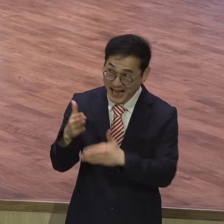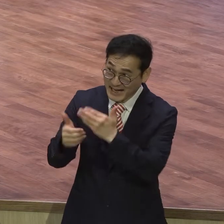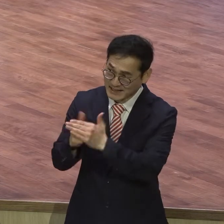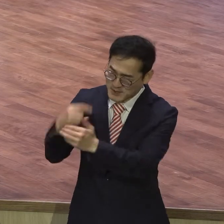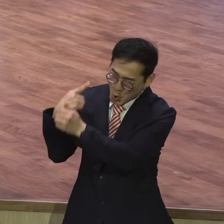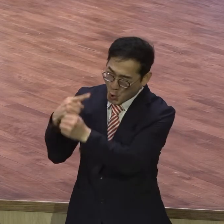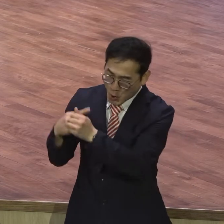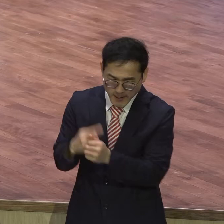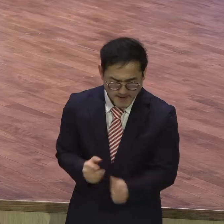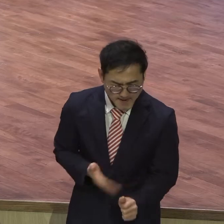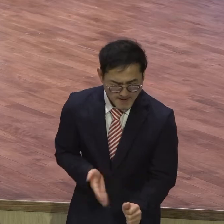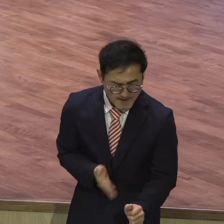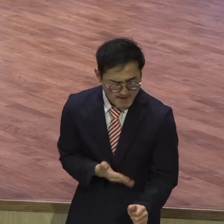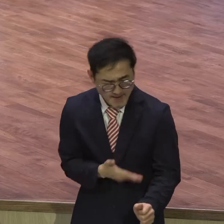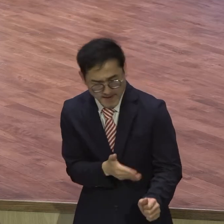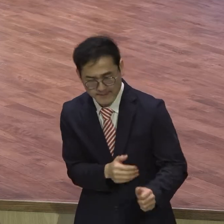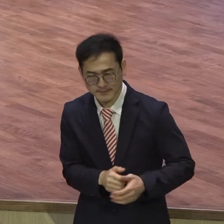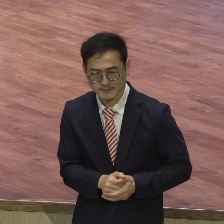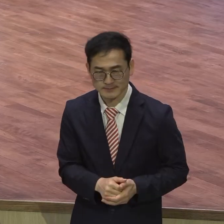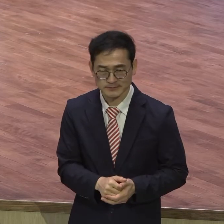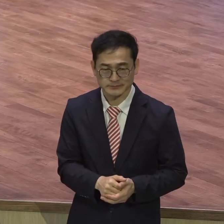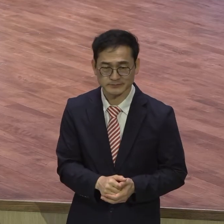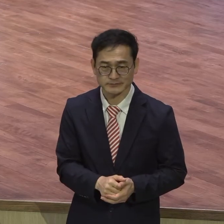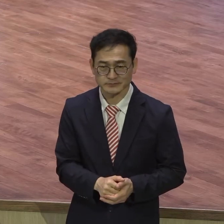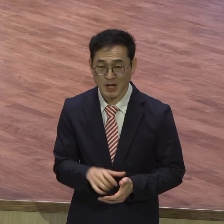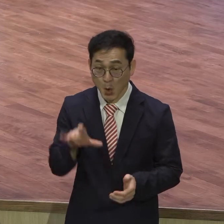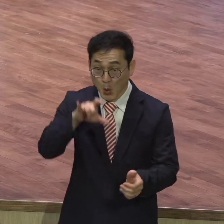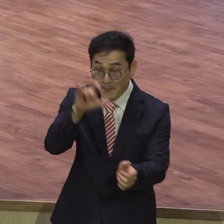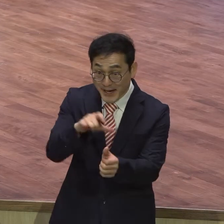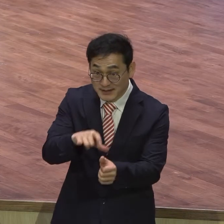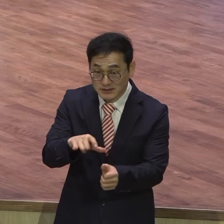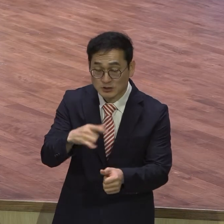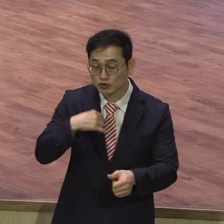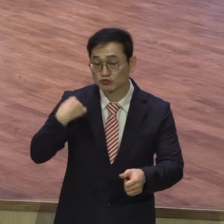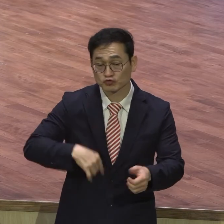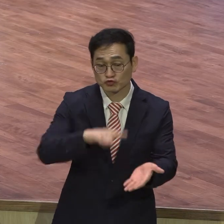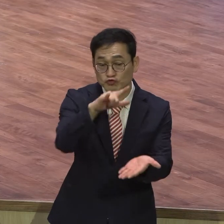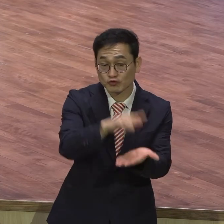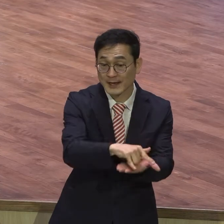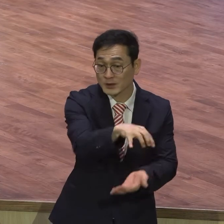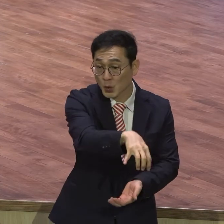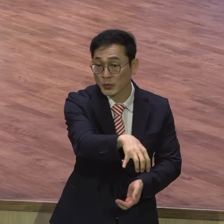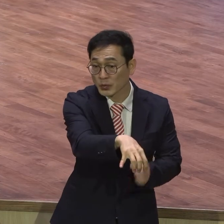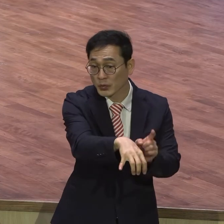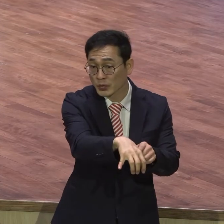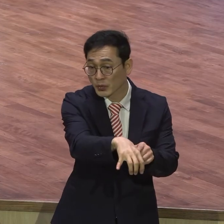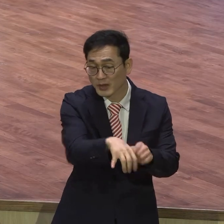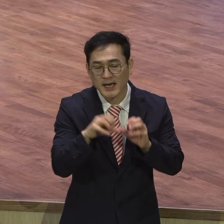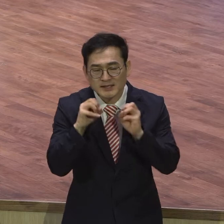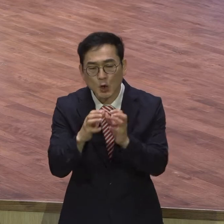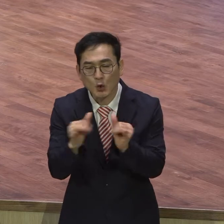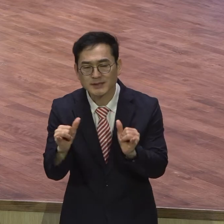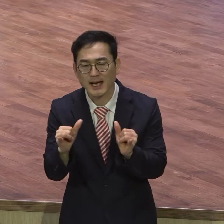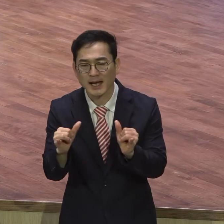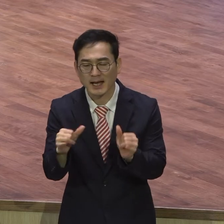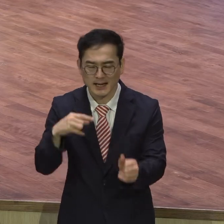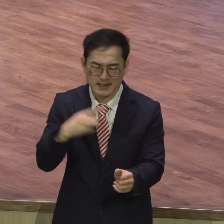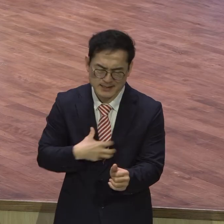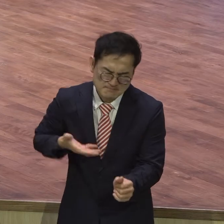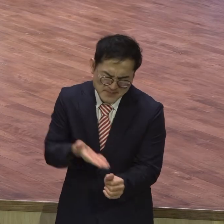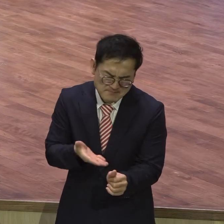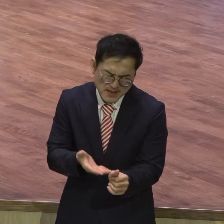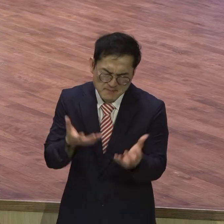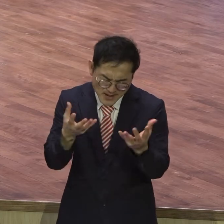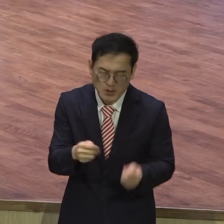우한에서 시작된 이 코로나 바이러스가 뭐예요? 우한이 어디예요? 선교사들을 가장 핍박만 하고